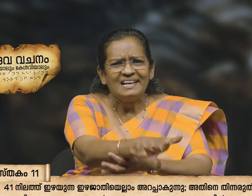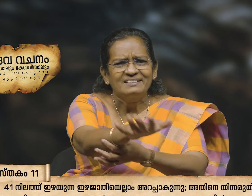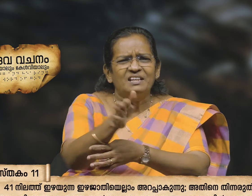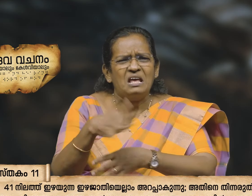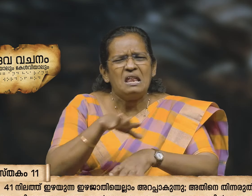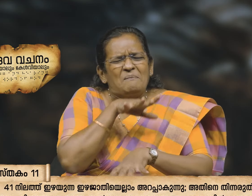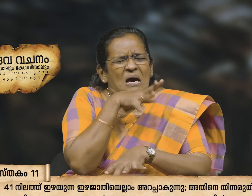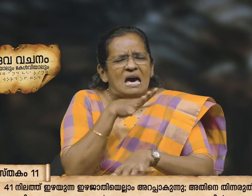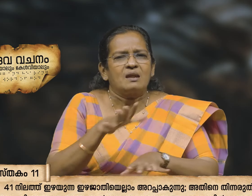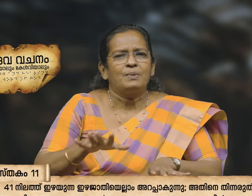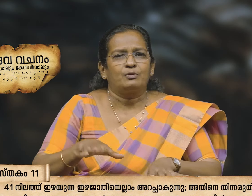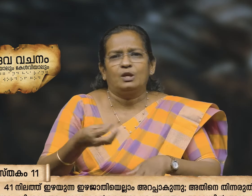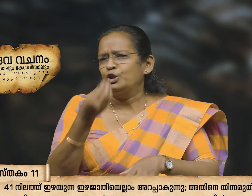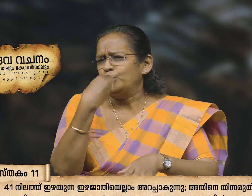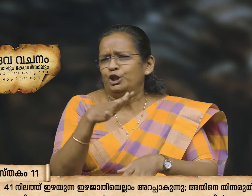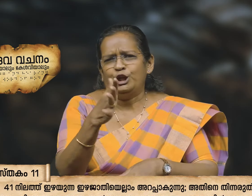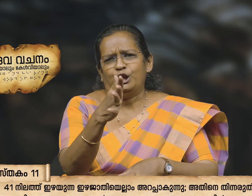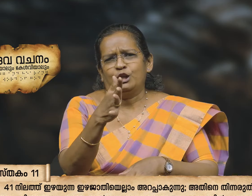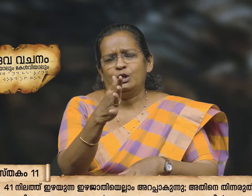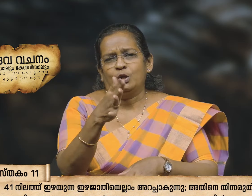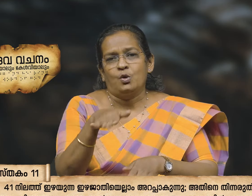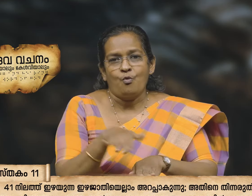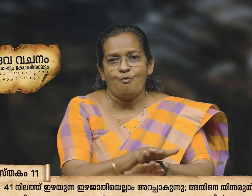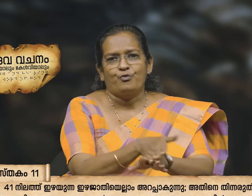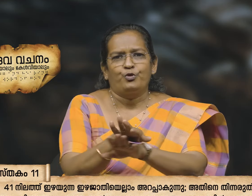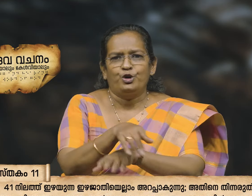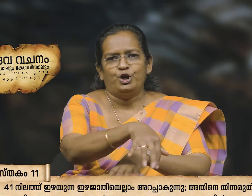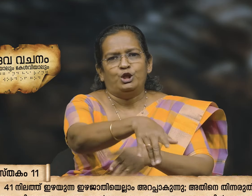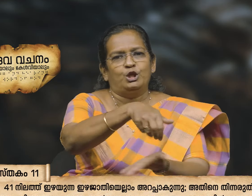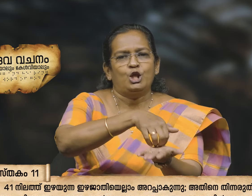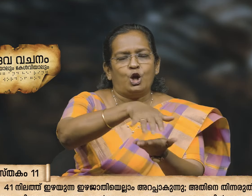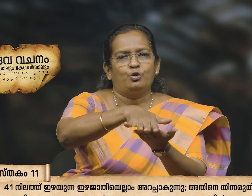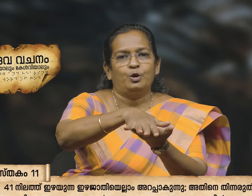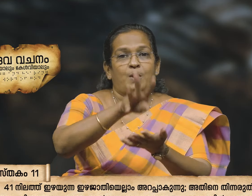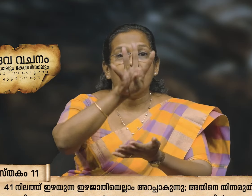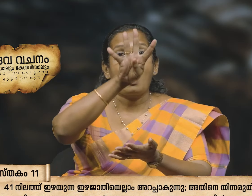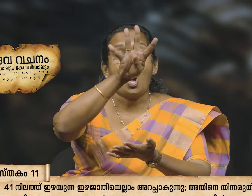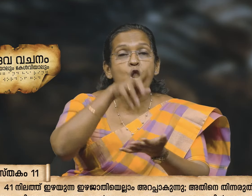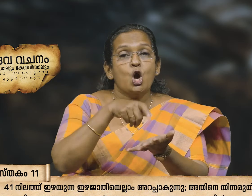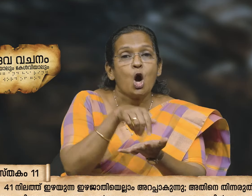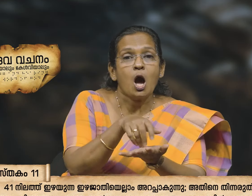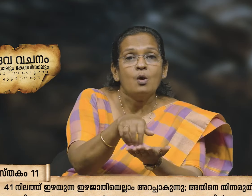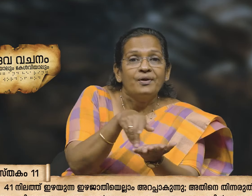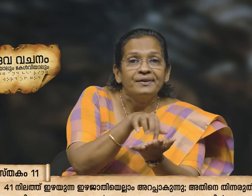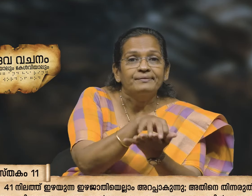അറപ്പാകുന്നു, അതിനെ തിന്നരുത്. ഉരസുകൊണ്ട് ചരിക്കുന്നതും നാല് കാൽ കൊണ്ട് നടക്കുന്നതും